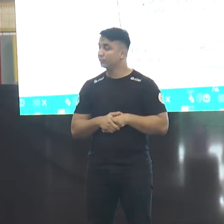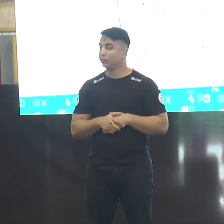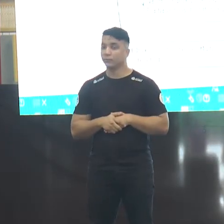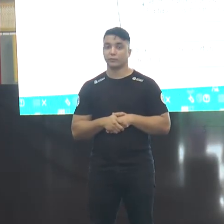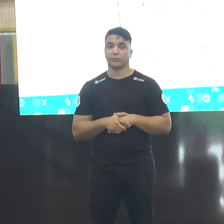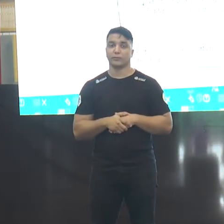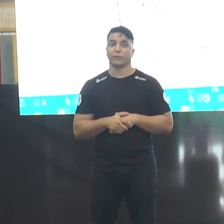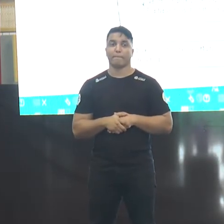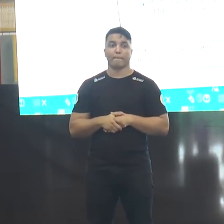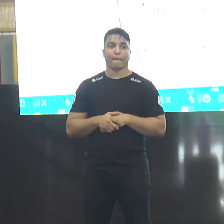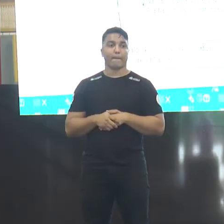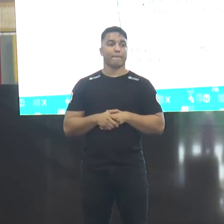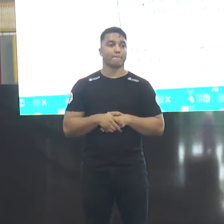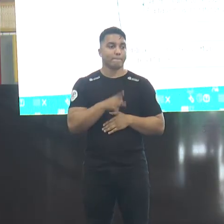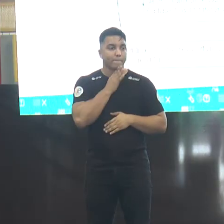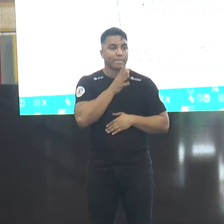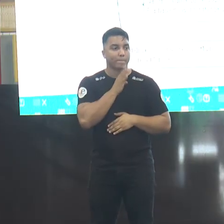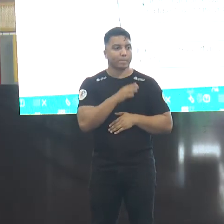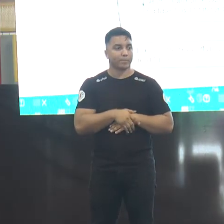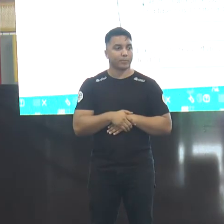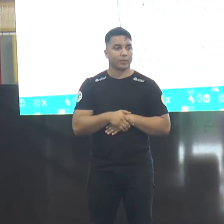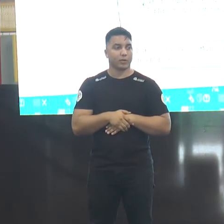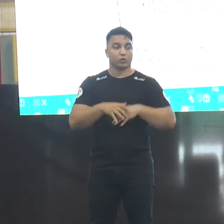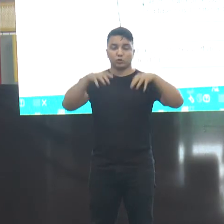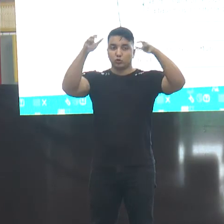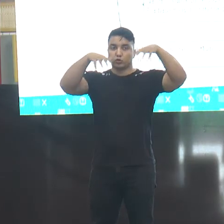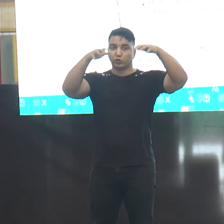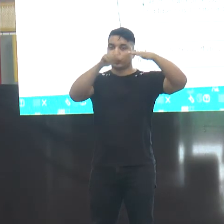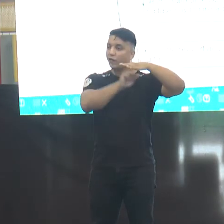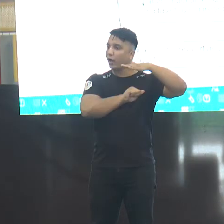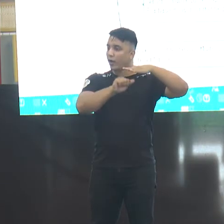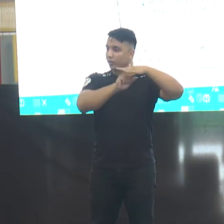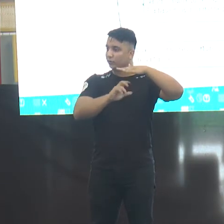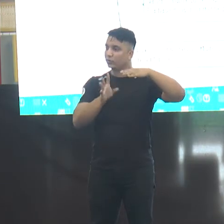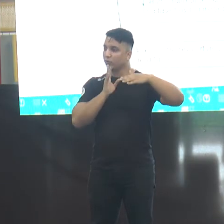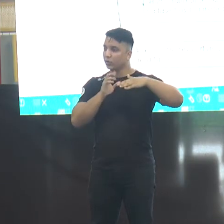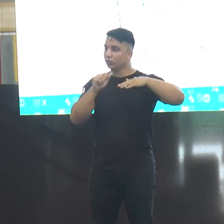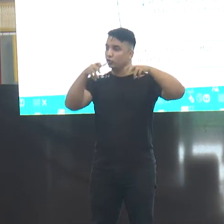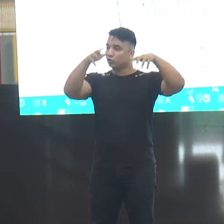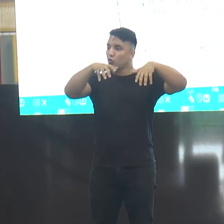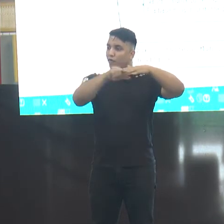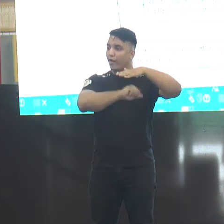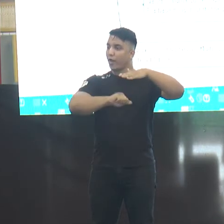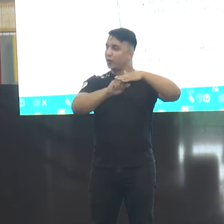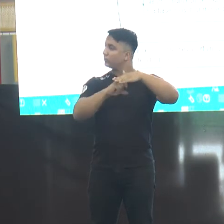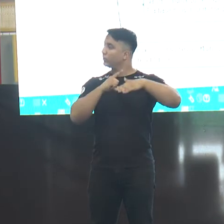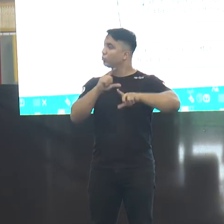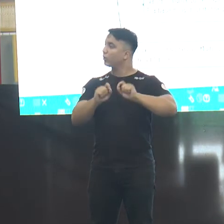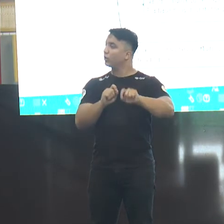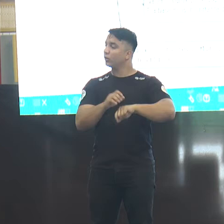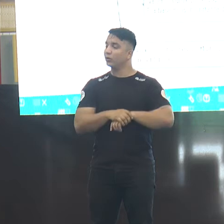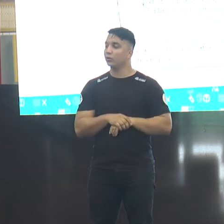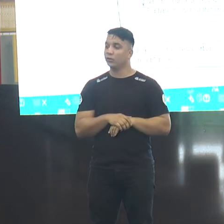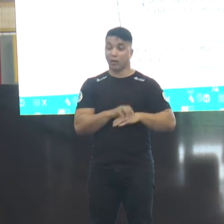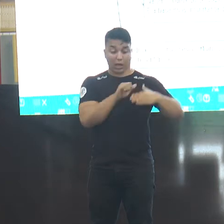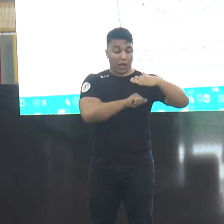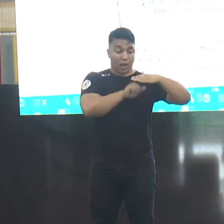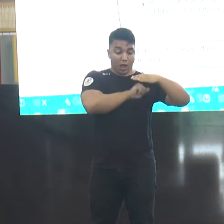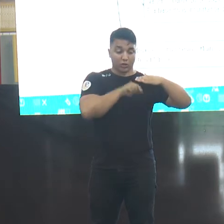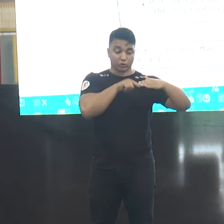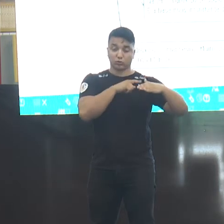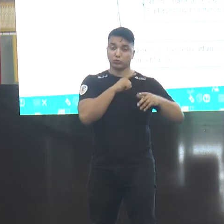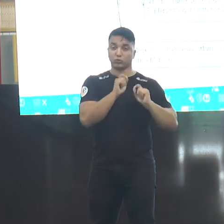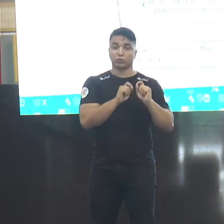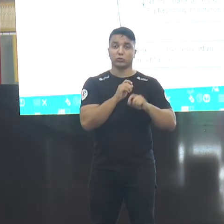E todo mundo aqui já ouviu falar de chuva ácida, não já? Chuva ácida é uma chuva que tem o quê? O ácido